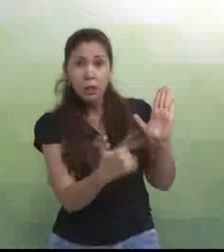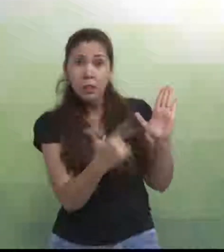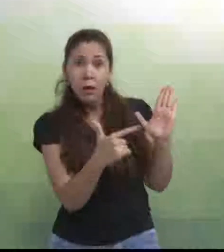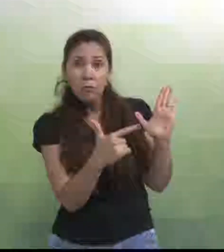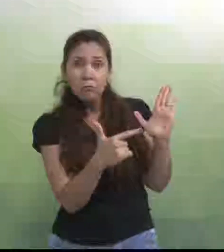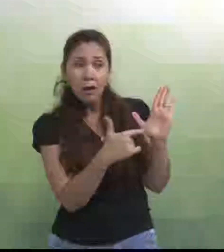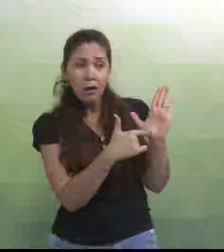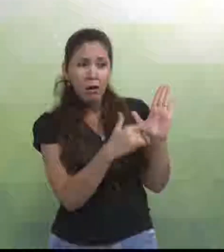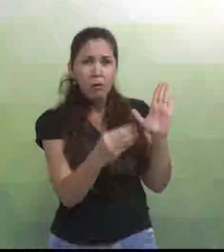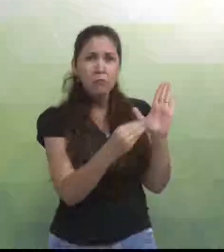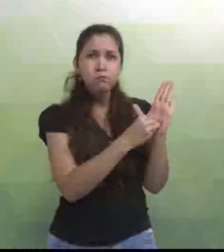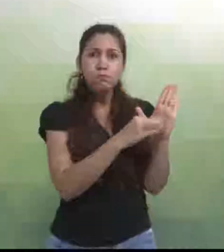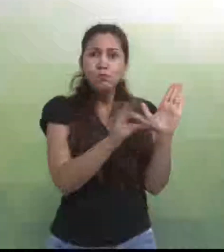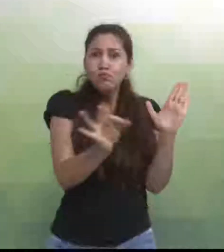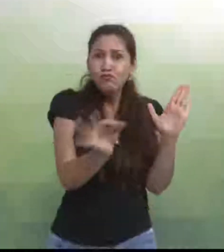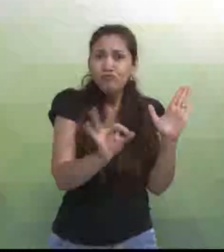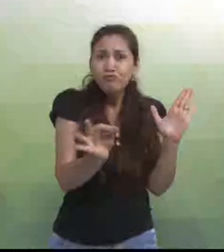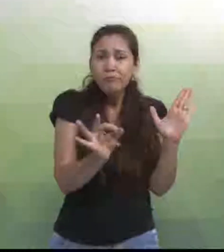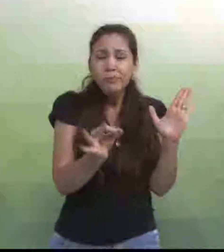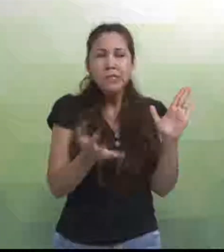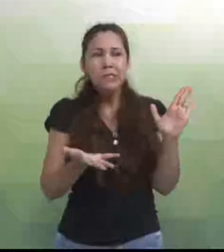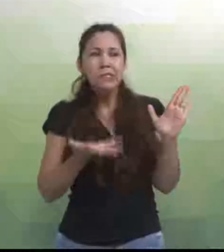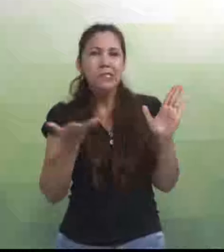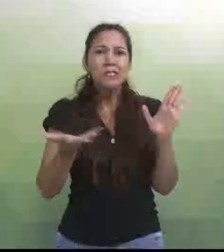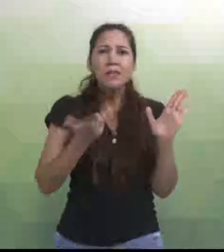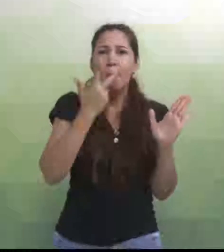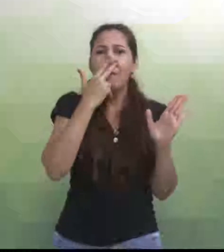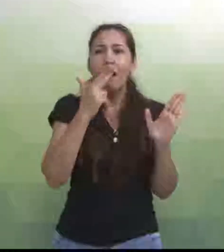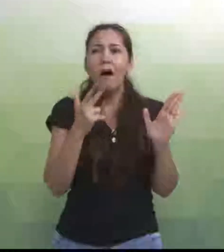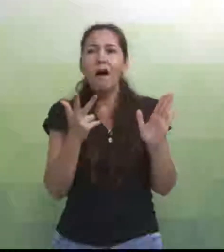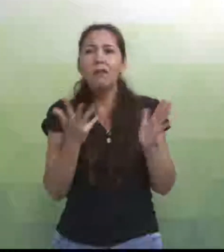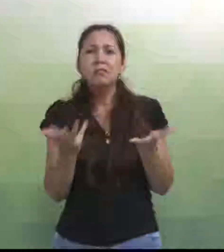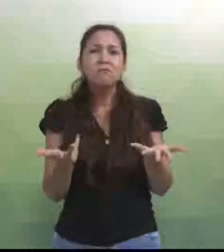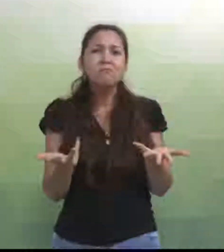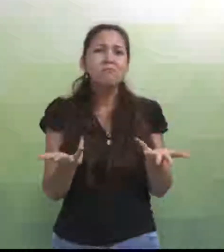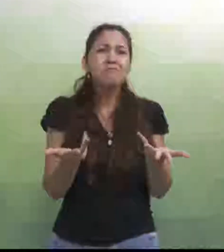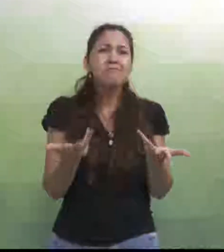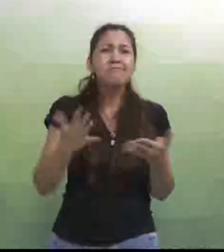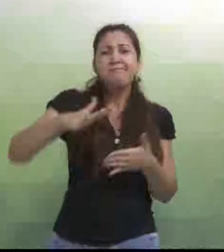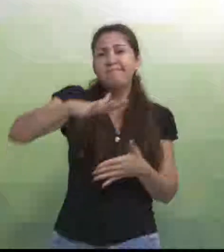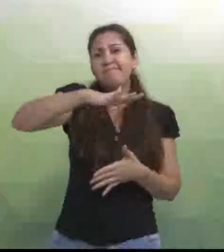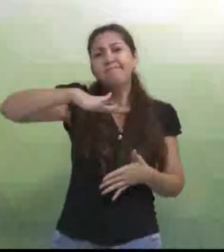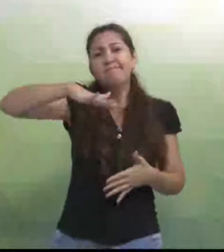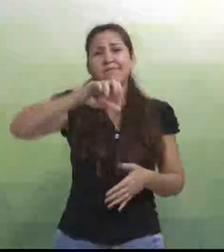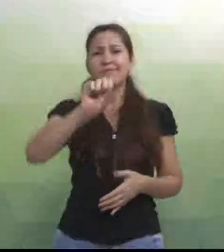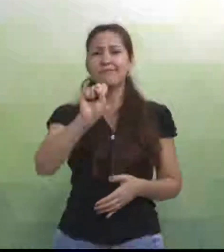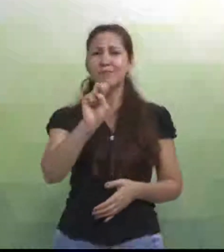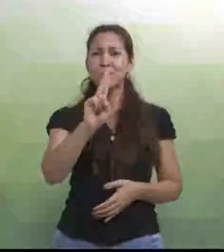como é que fica? Parece que fica um ensino